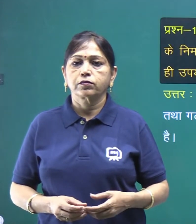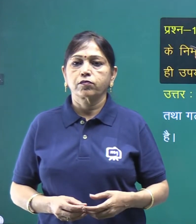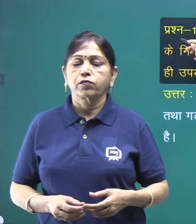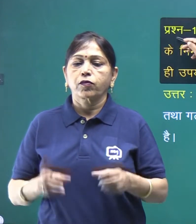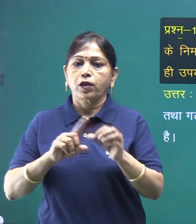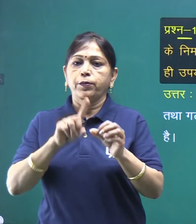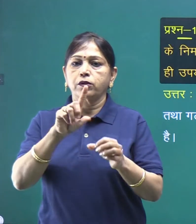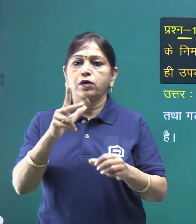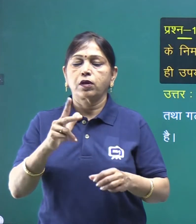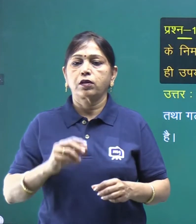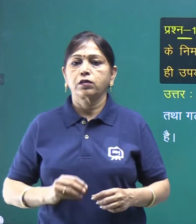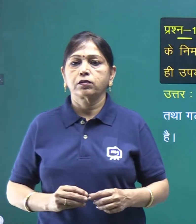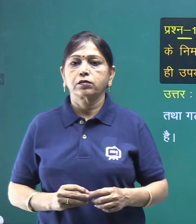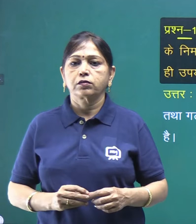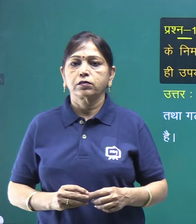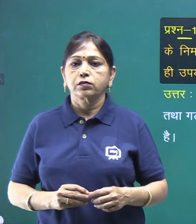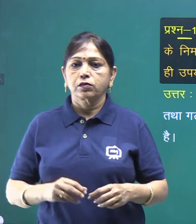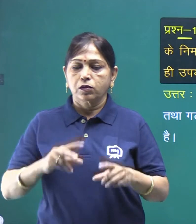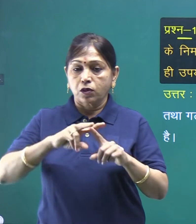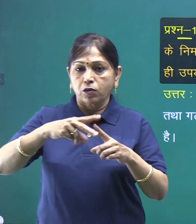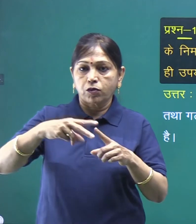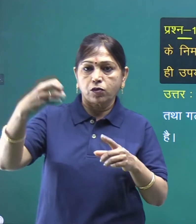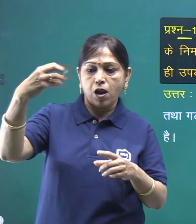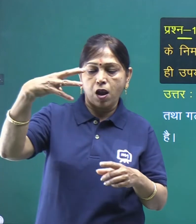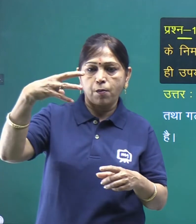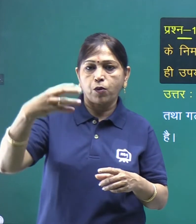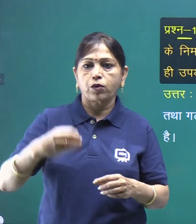प्रश्न 18, विद्युत लैंपों के